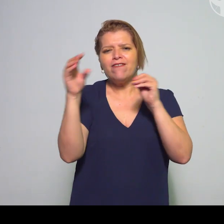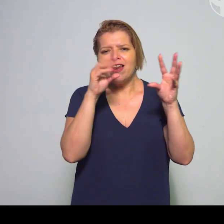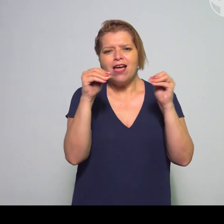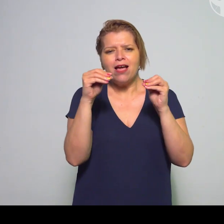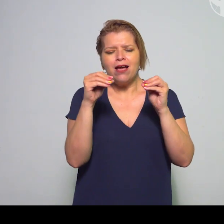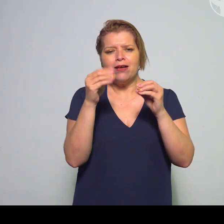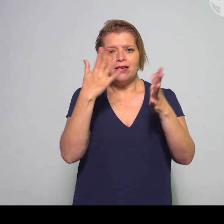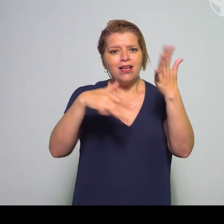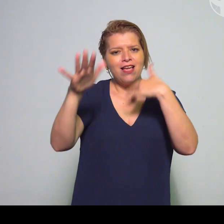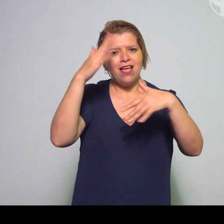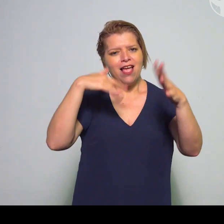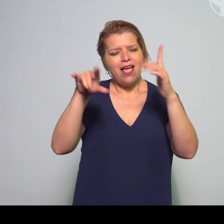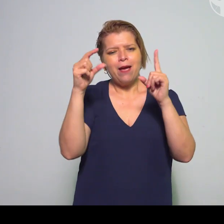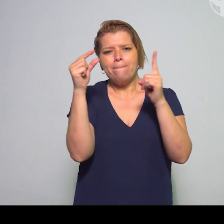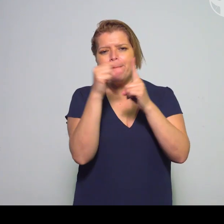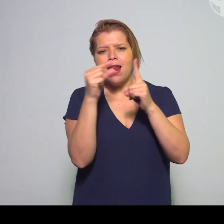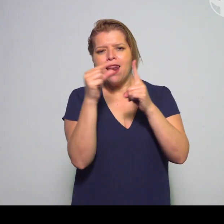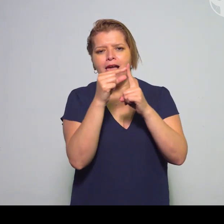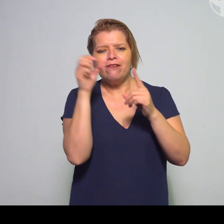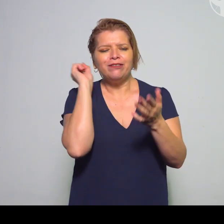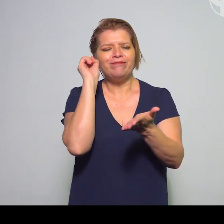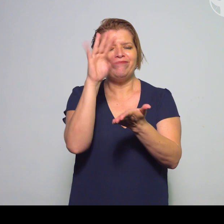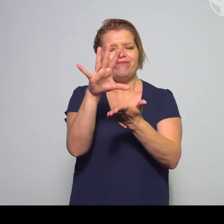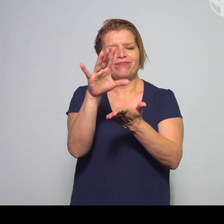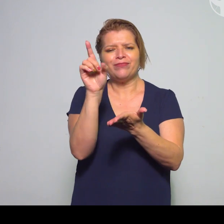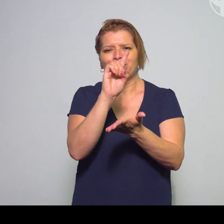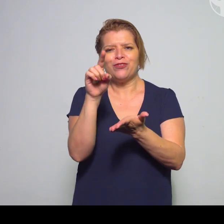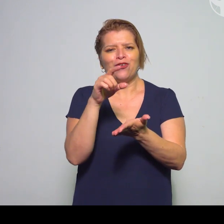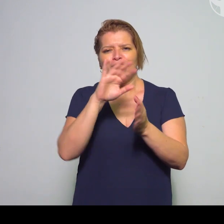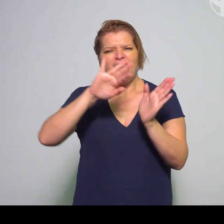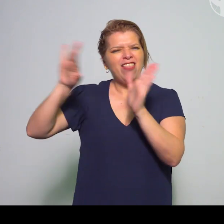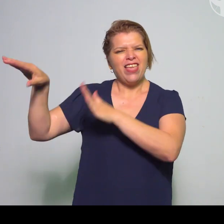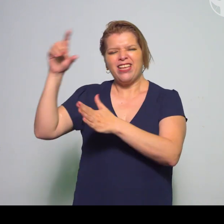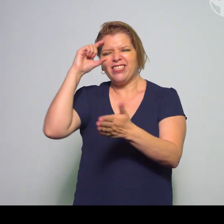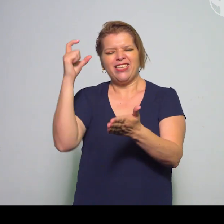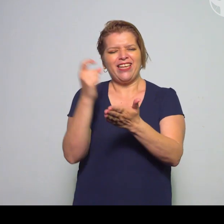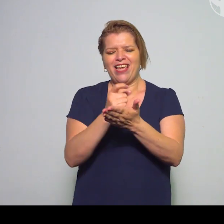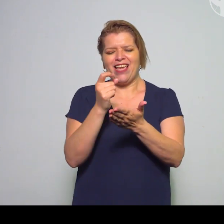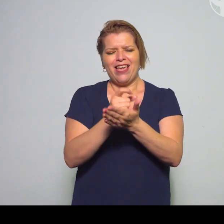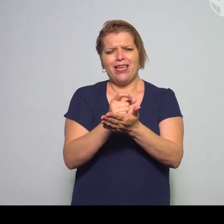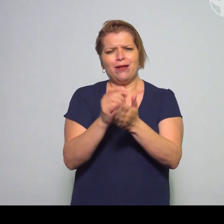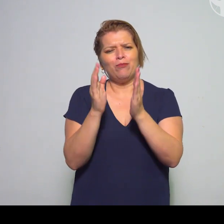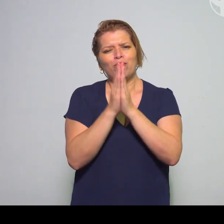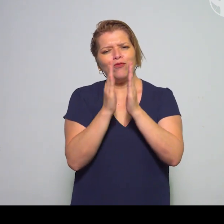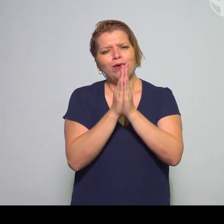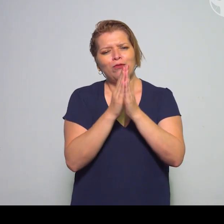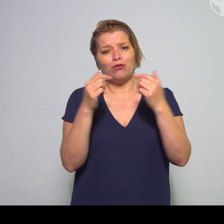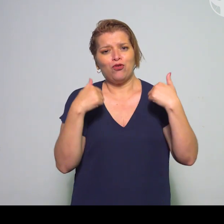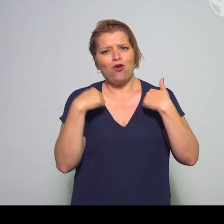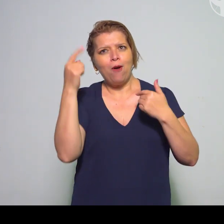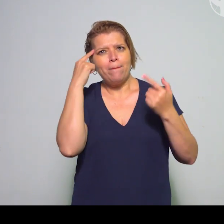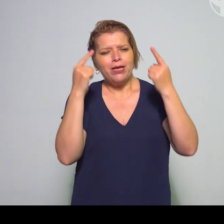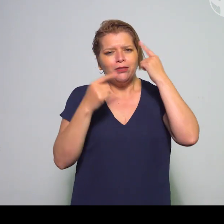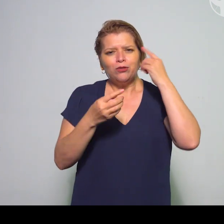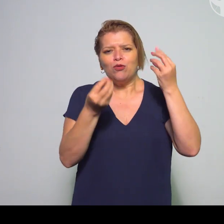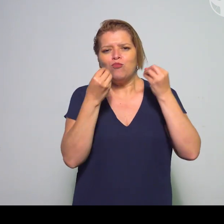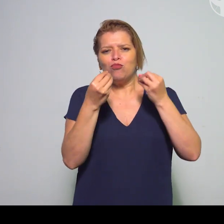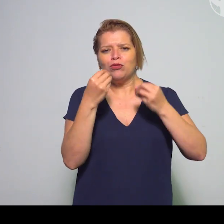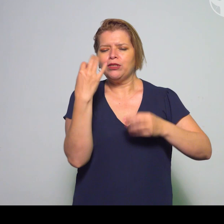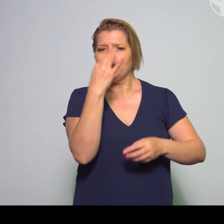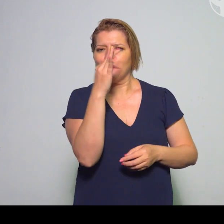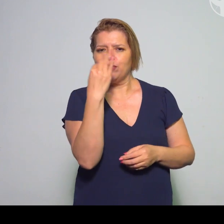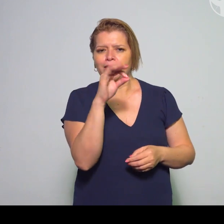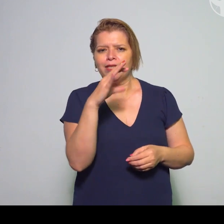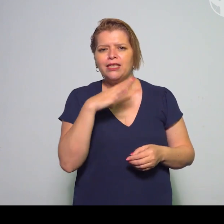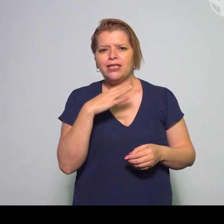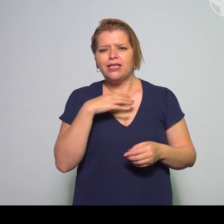bendición. No dejes de creer en que Dios aún puede hacerlo. Pienso en tantas mujeres